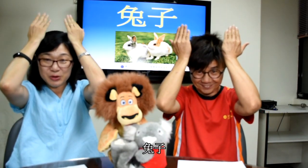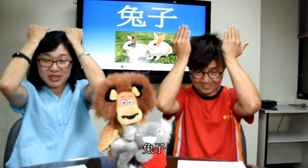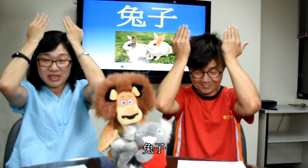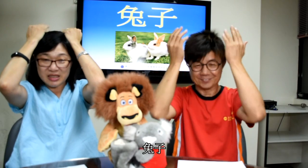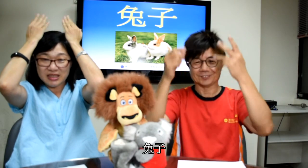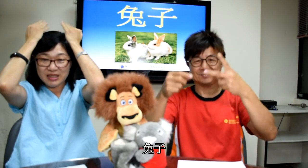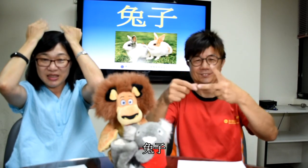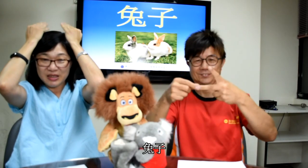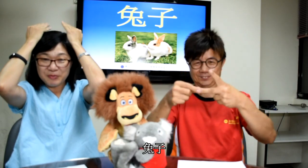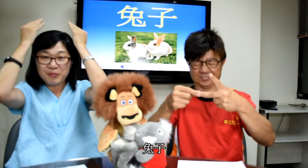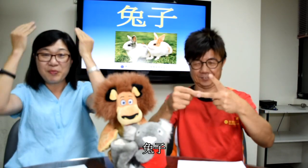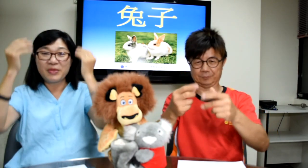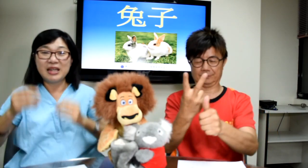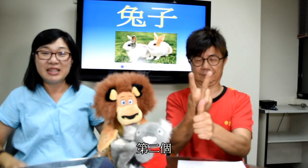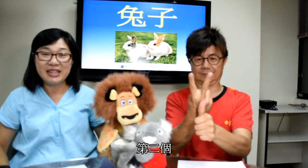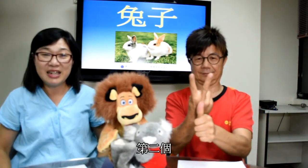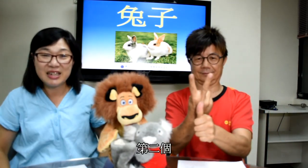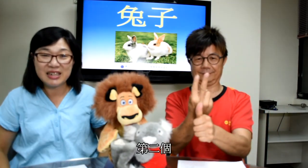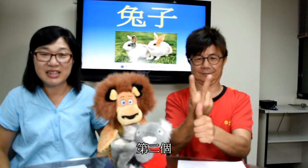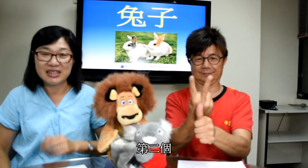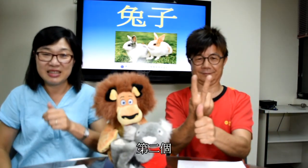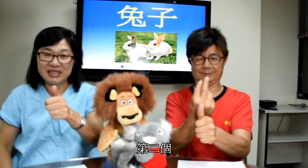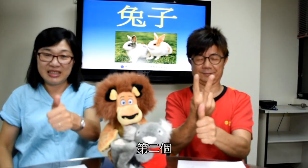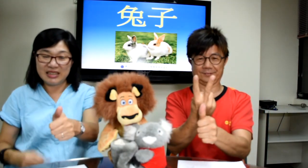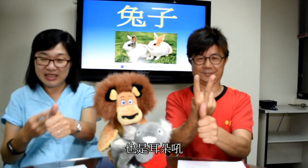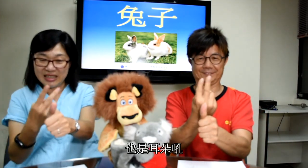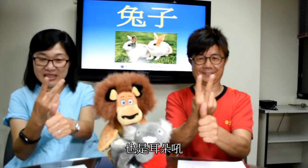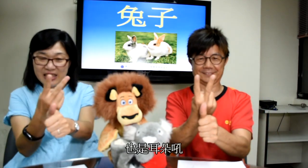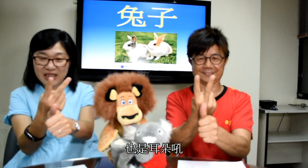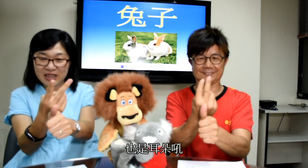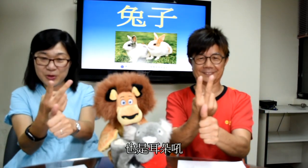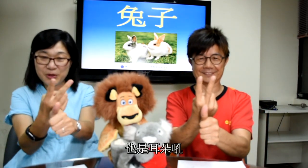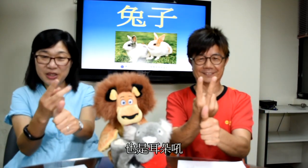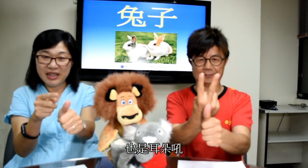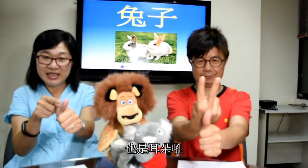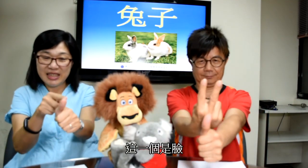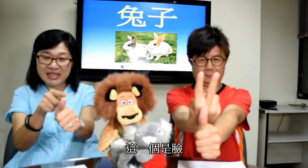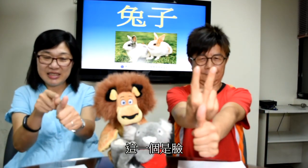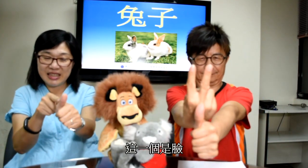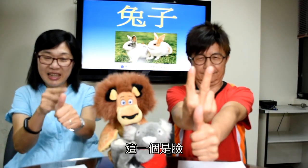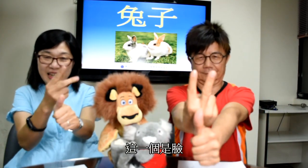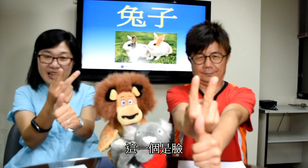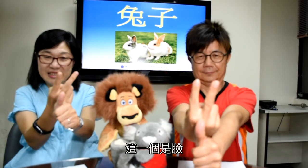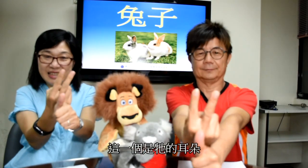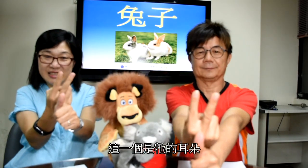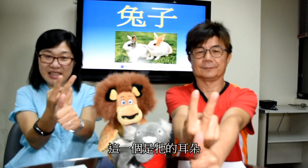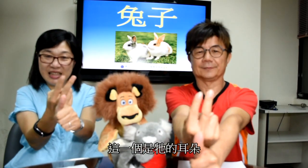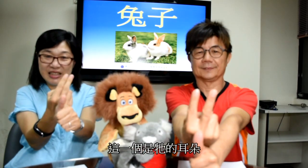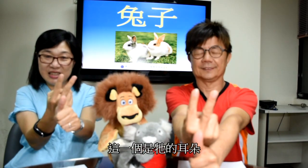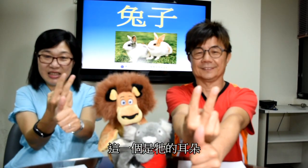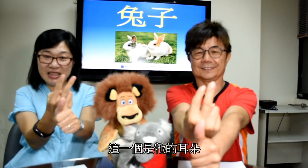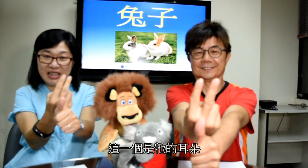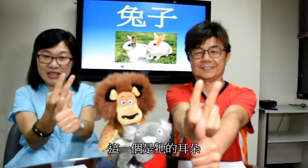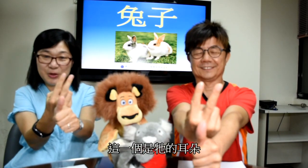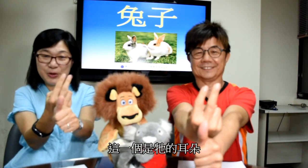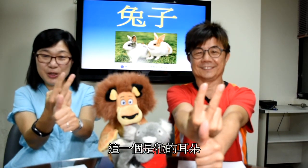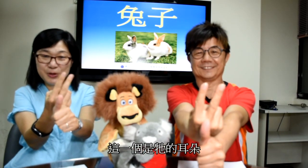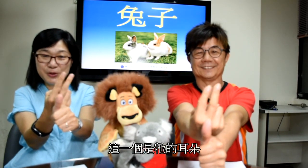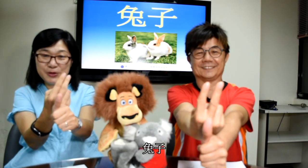子，第二个也是耳朵，这个是脸，这个是它的耳朵，兔